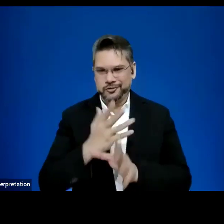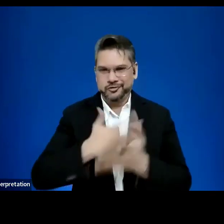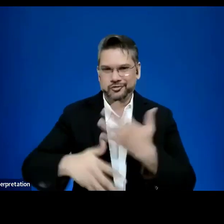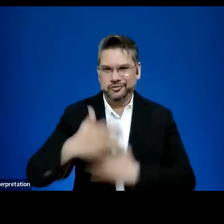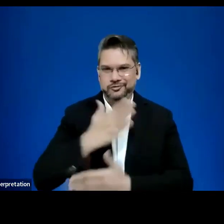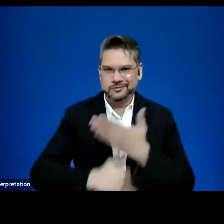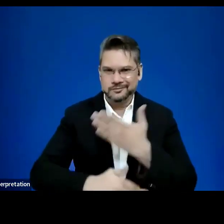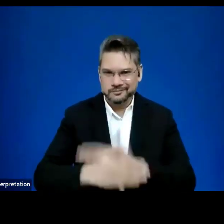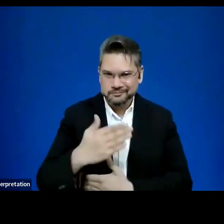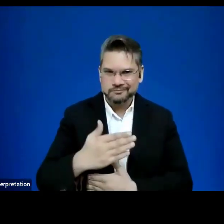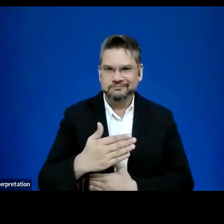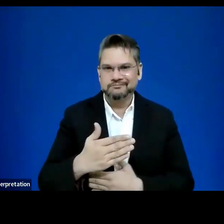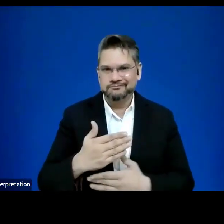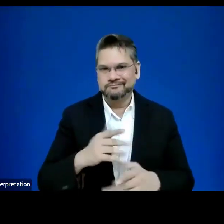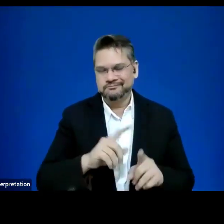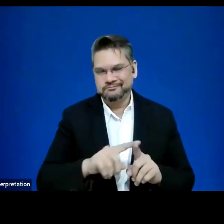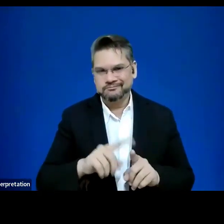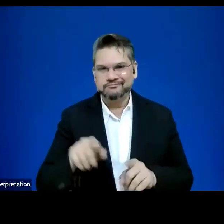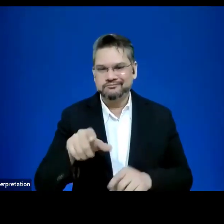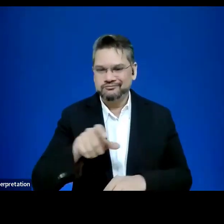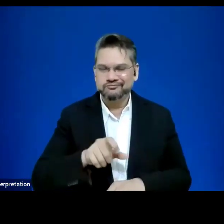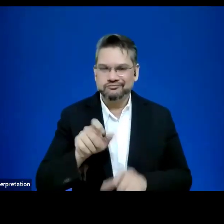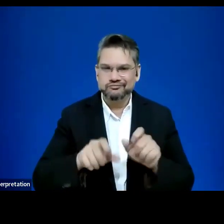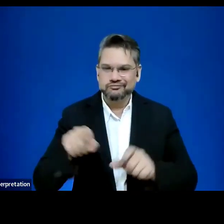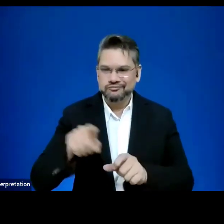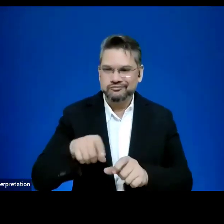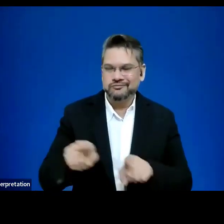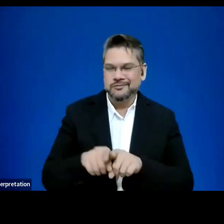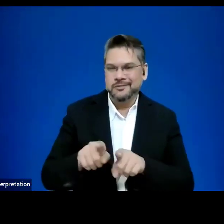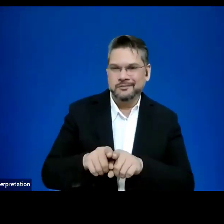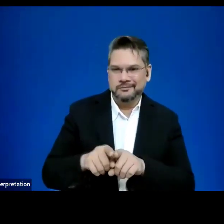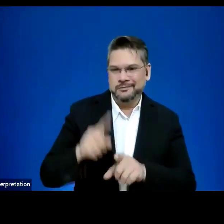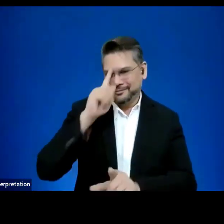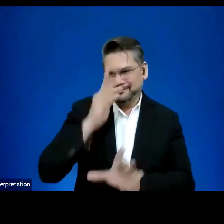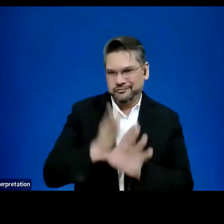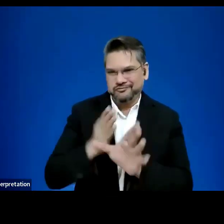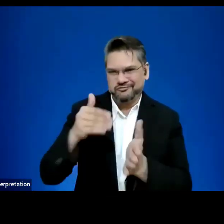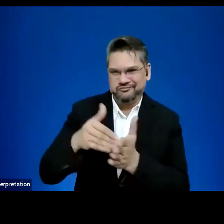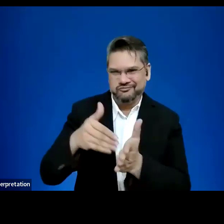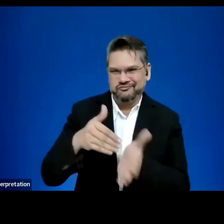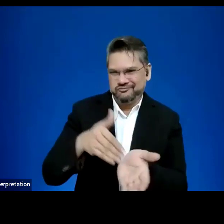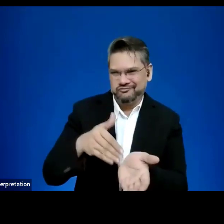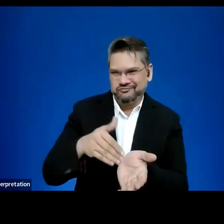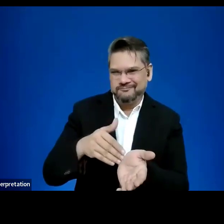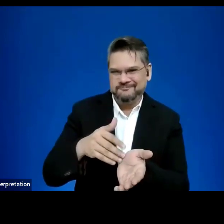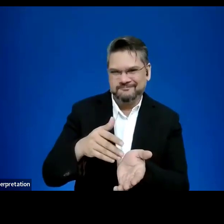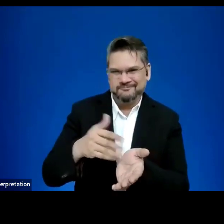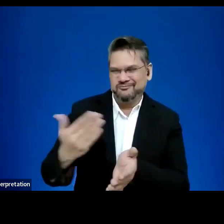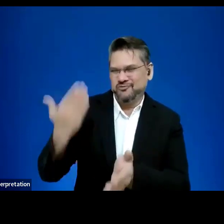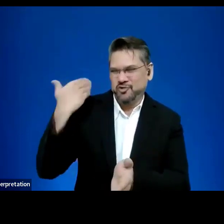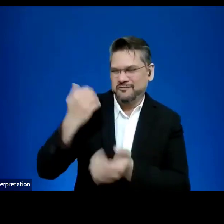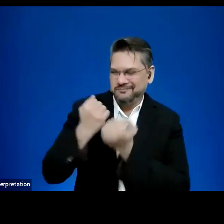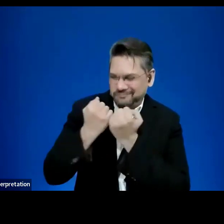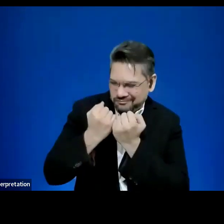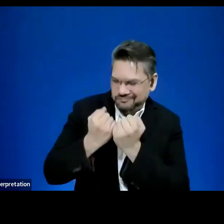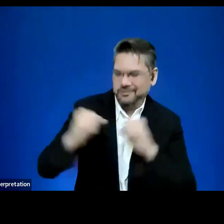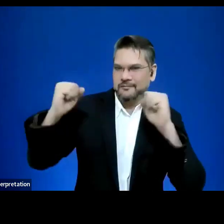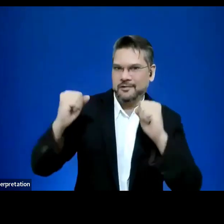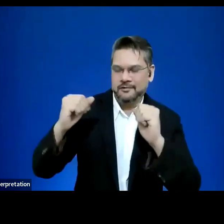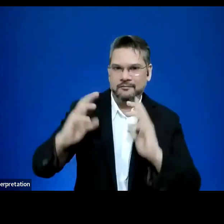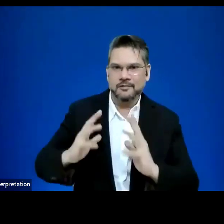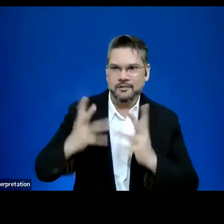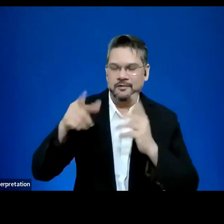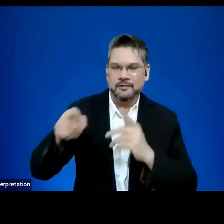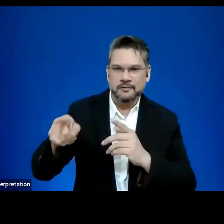他来创奉献他的生命在我们的残疾包容社群活动。